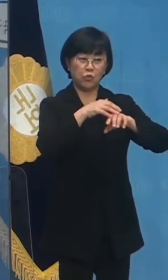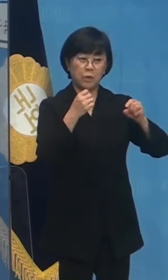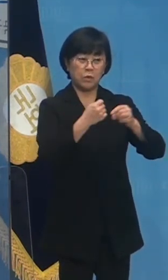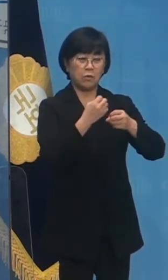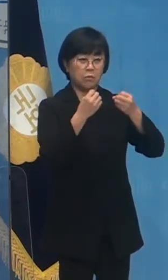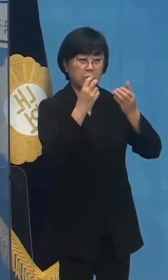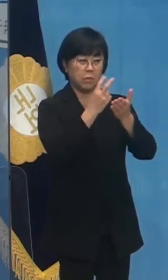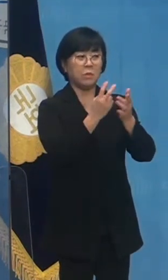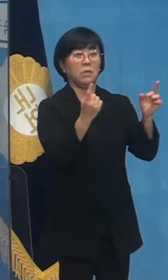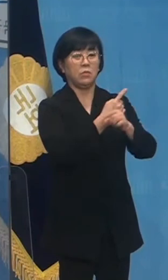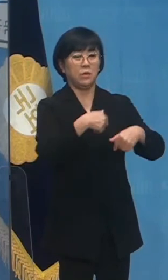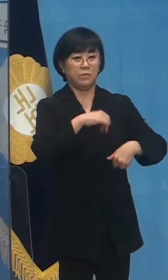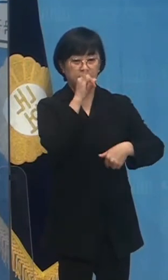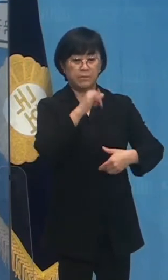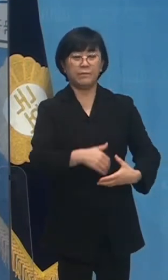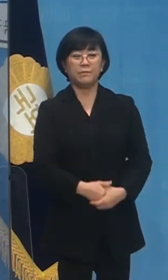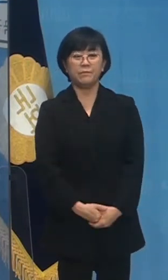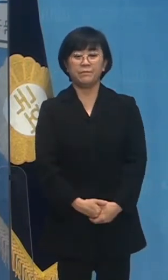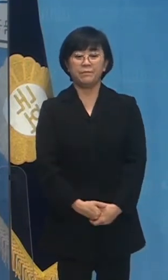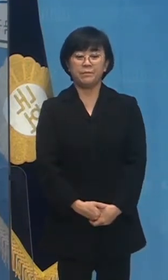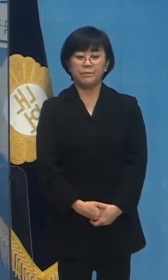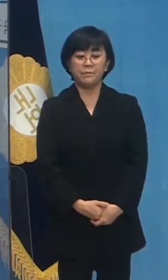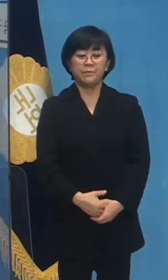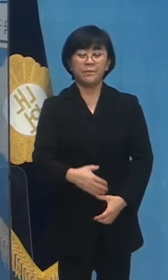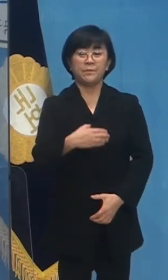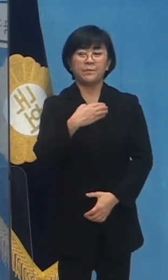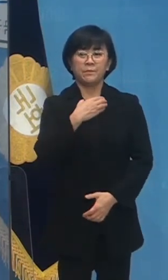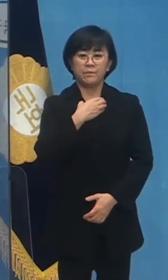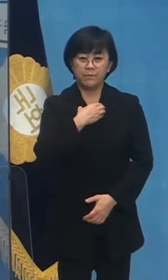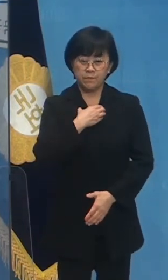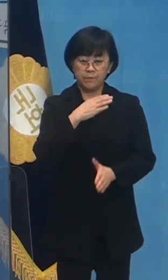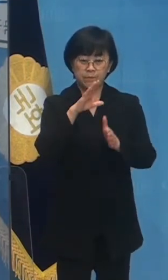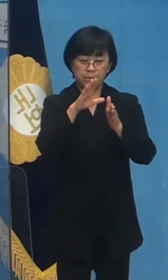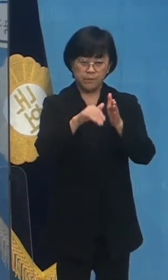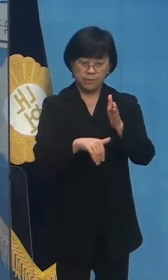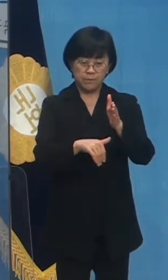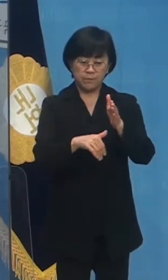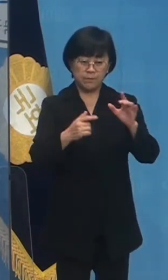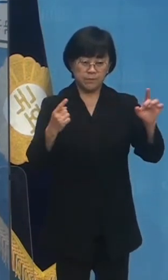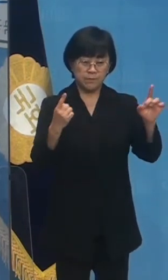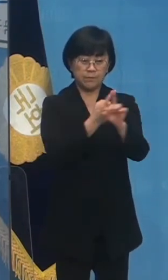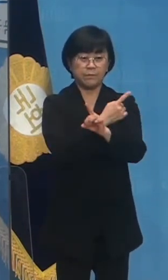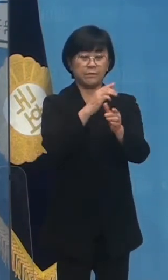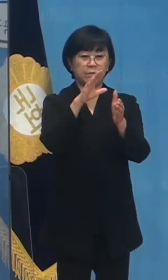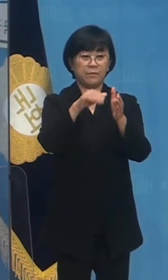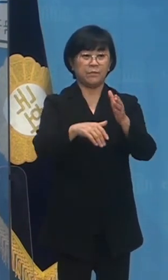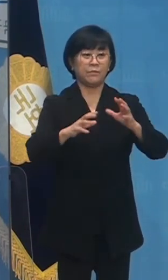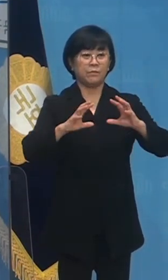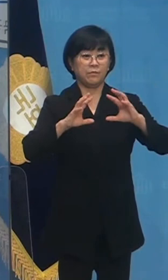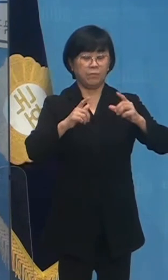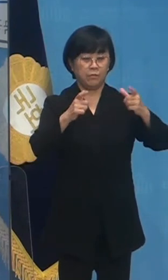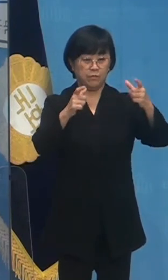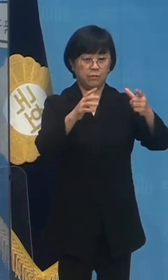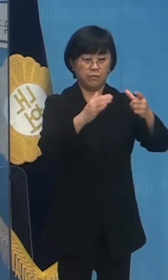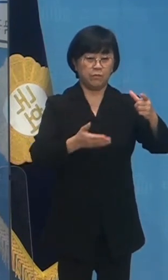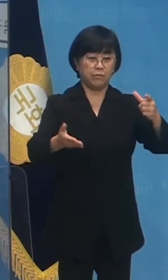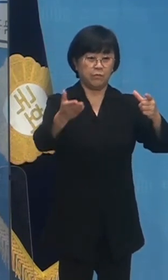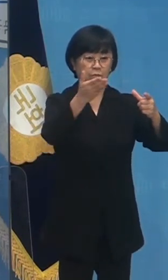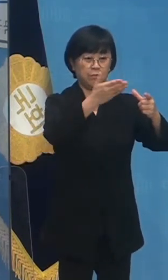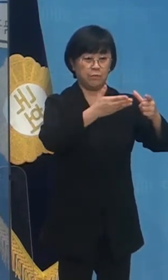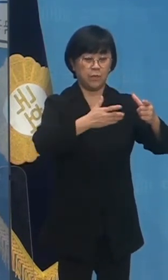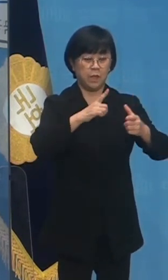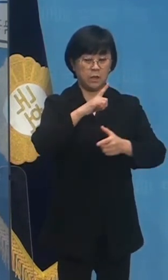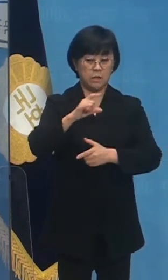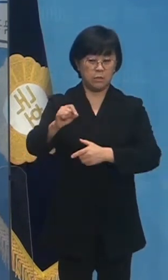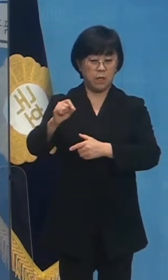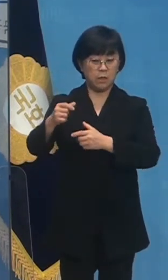수 없습니다. 이런 위기 시대, 대전환의 시대에 국민주권,